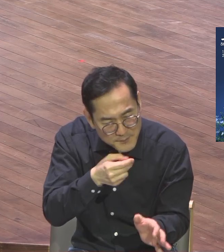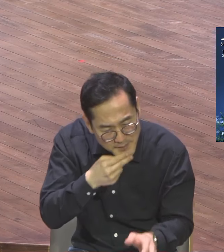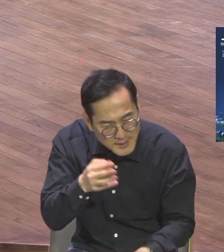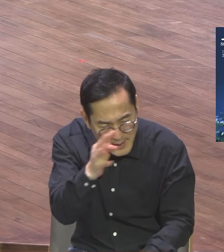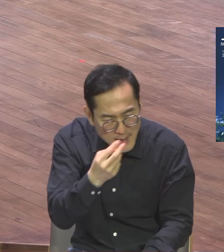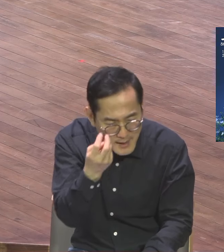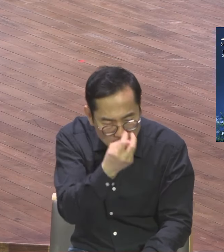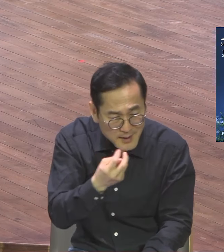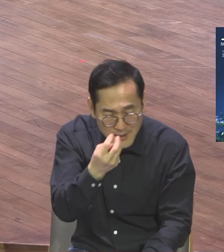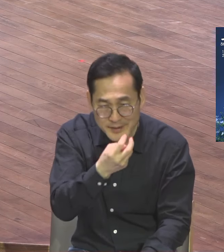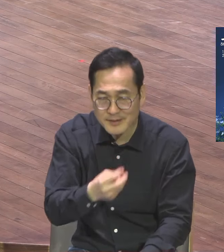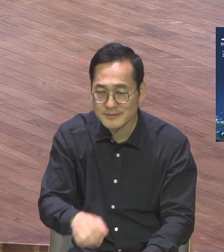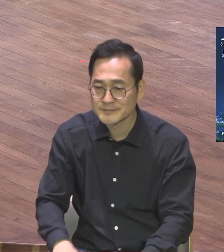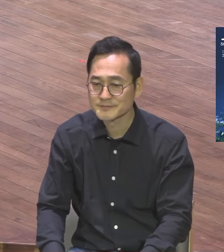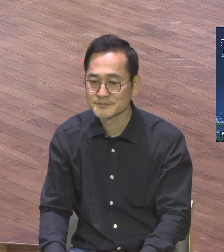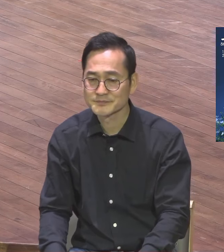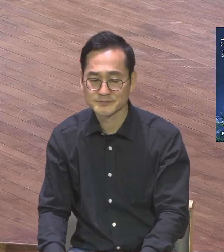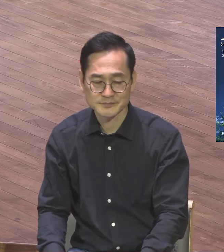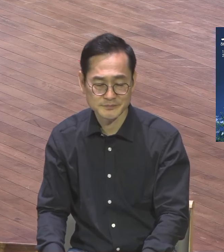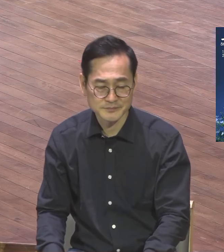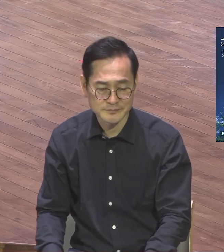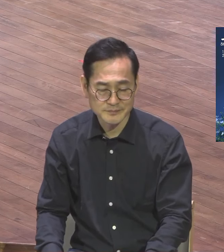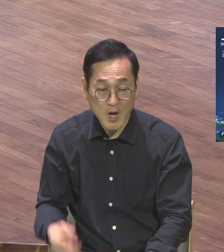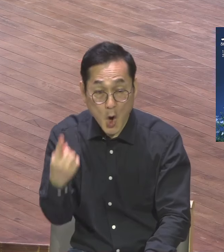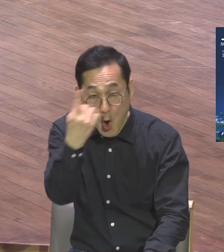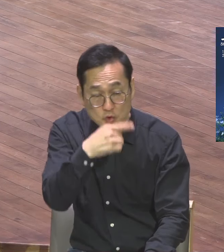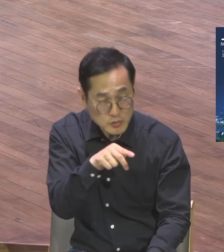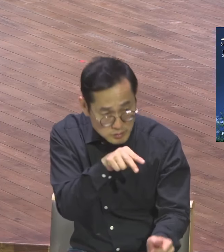히브리 말로 파님이라고 하는데 파님은 얼굴이에요. 얼굴.